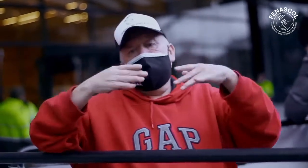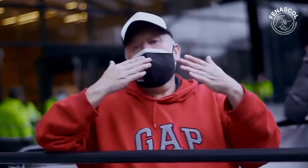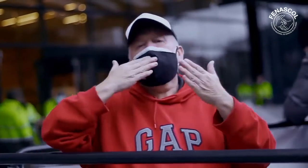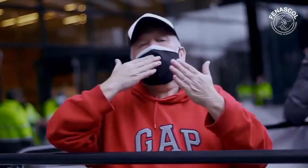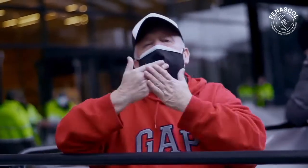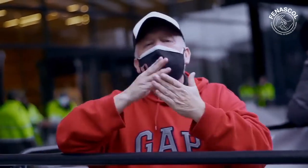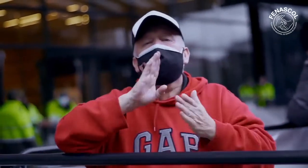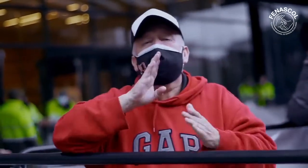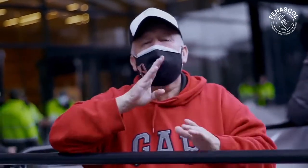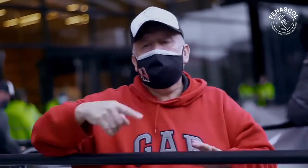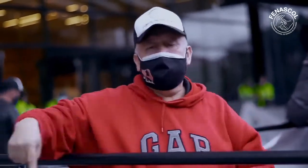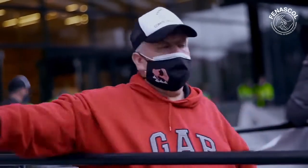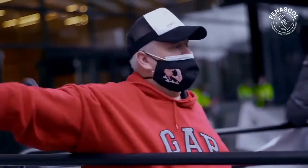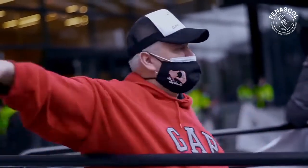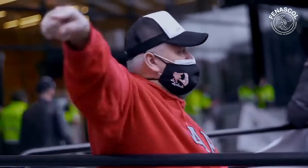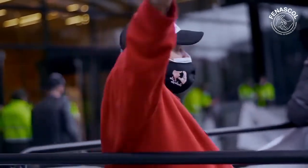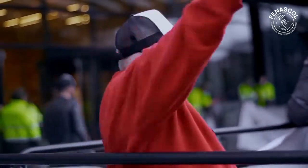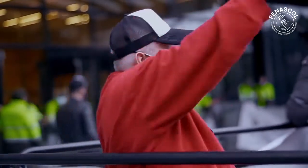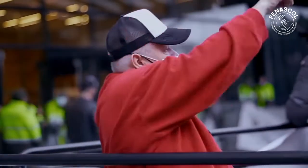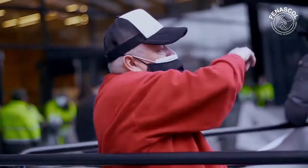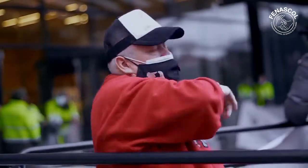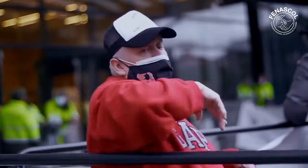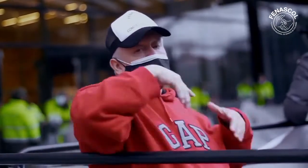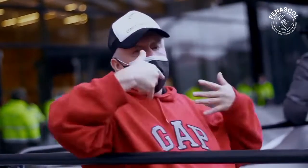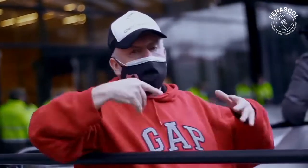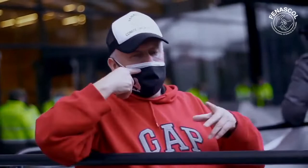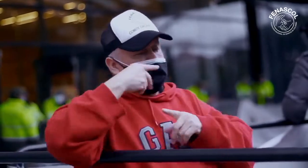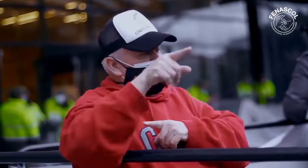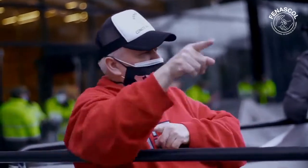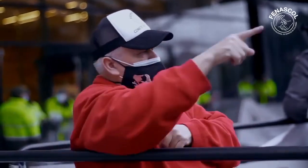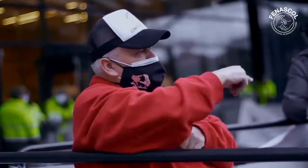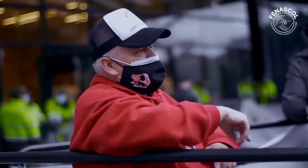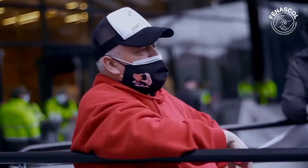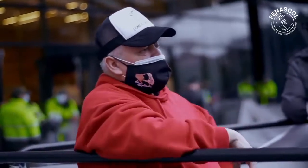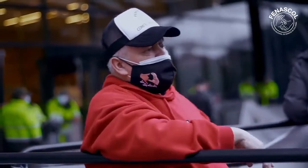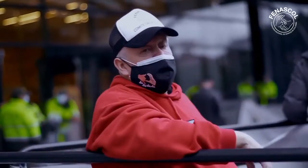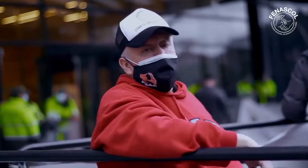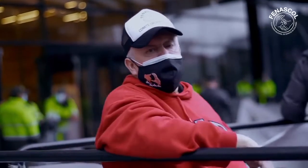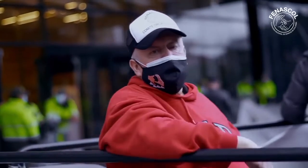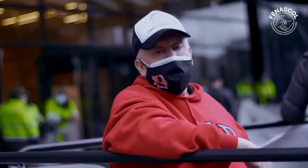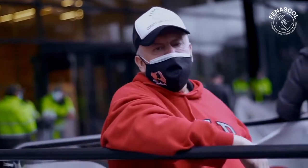de motociclistas sordos. Y aquí los podemos ver, gracias a todos.